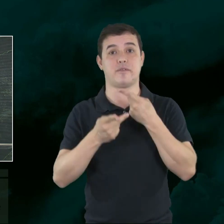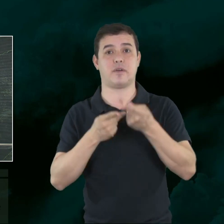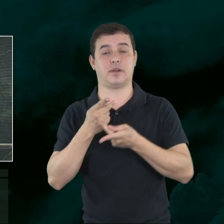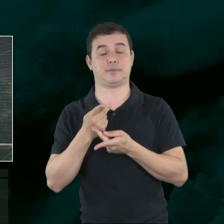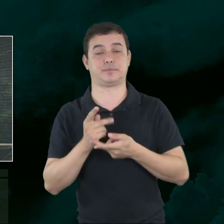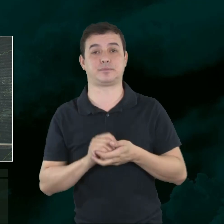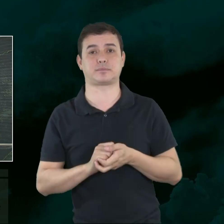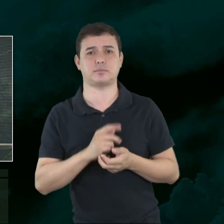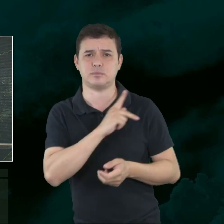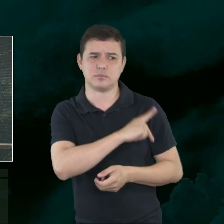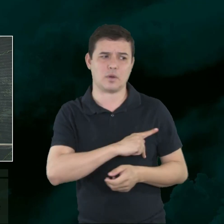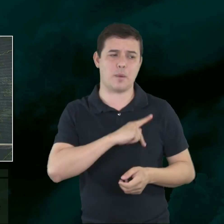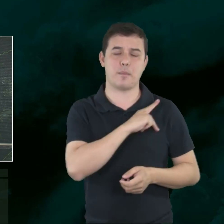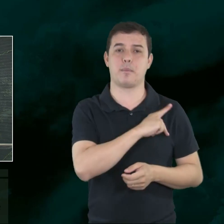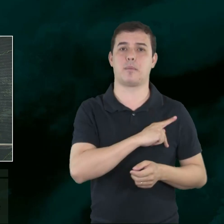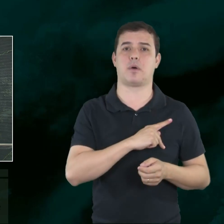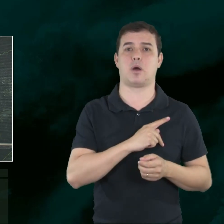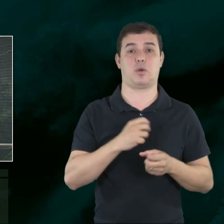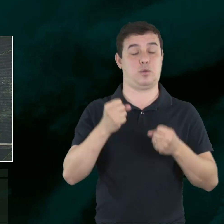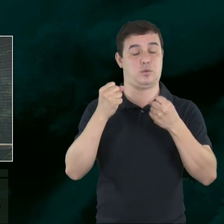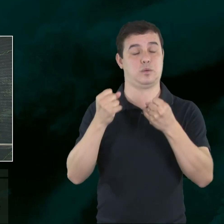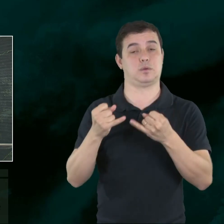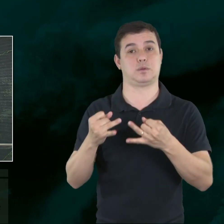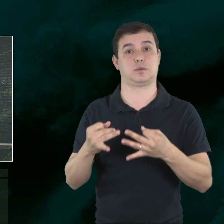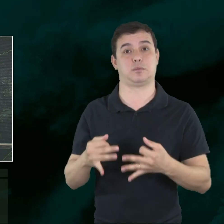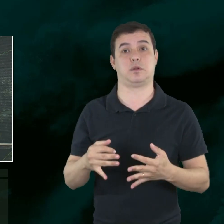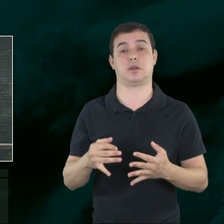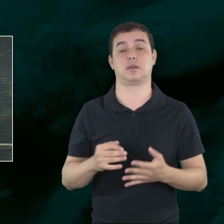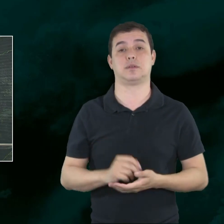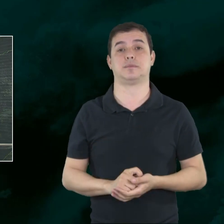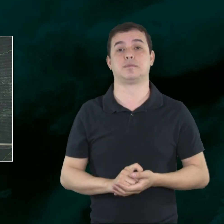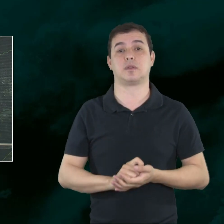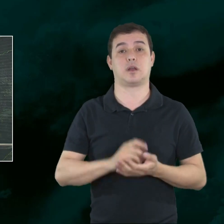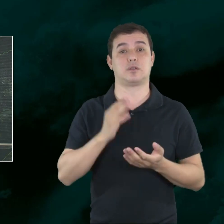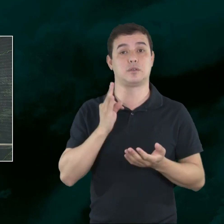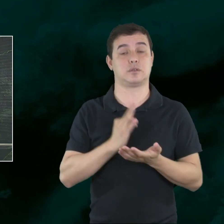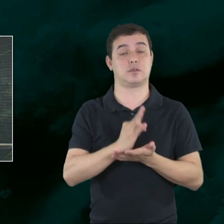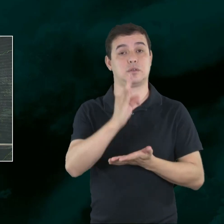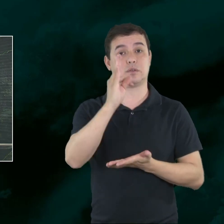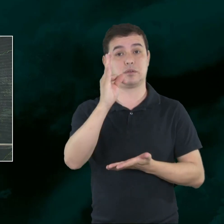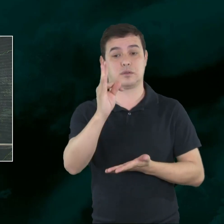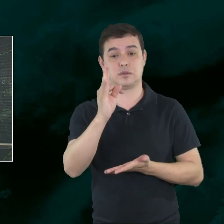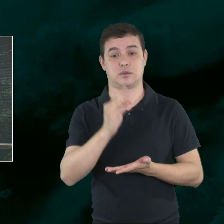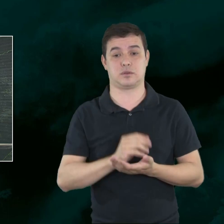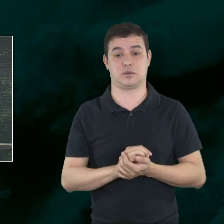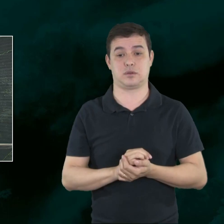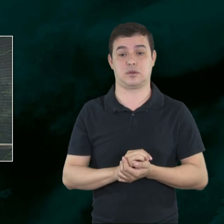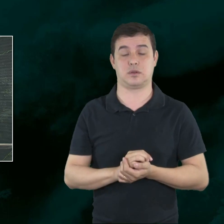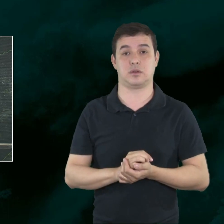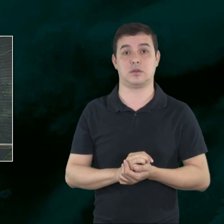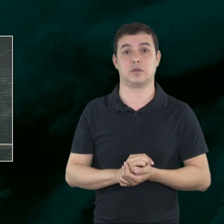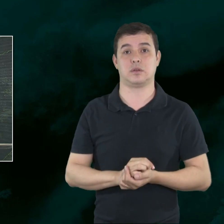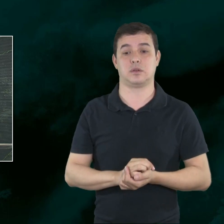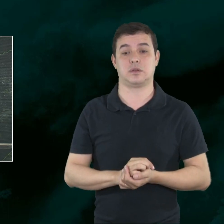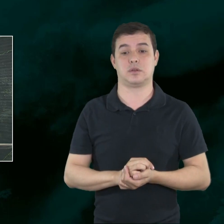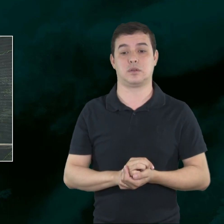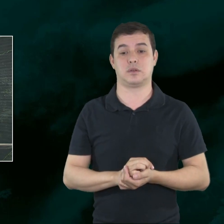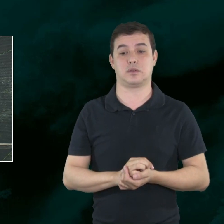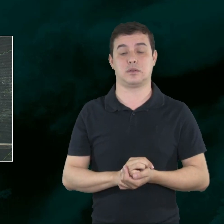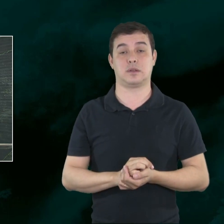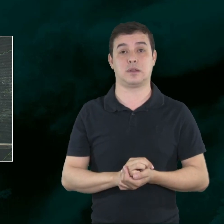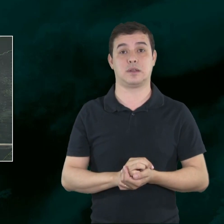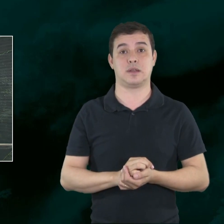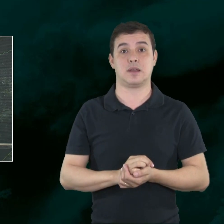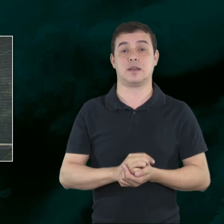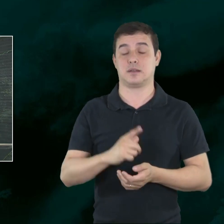Paulo explica aos Tessalonicenses que, embora a volta de Cristo seja iminente, existem sinais